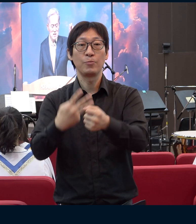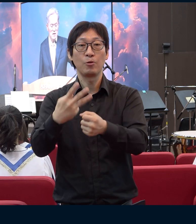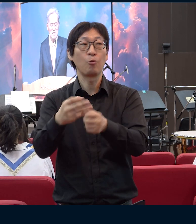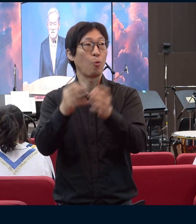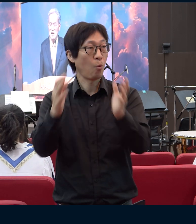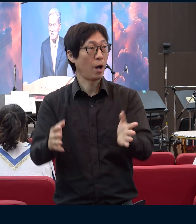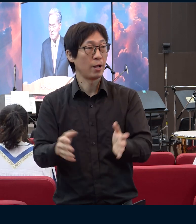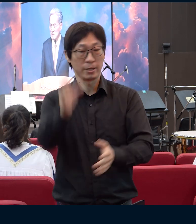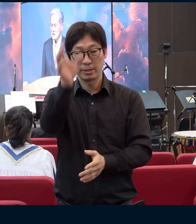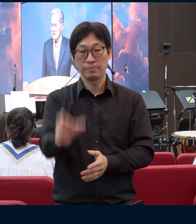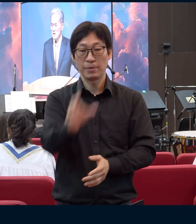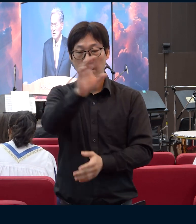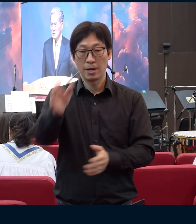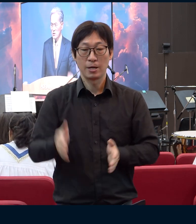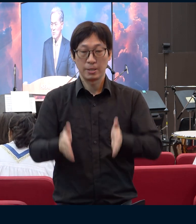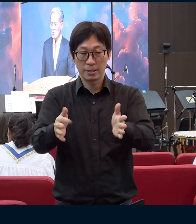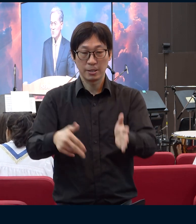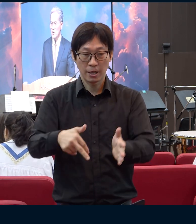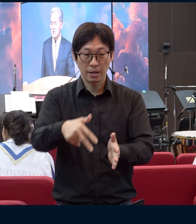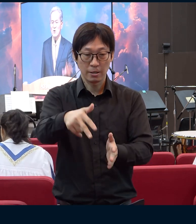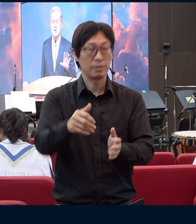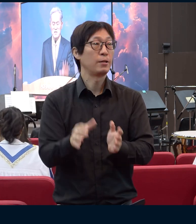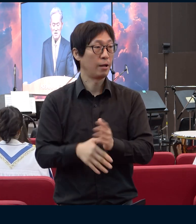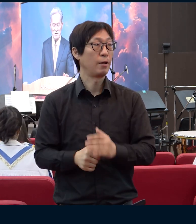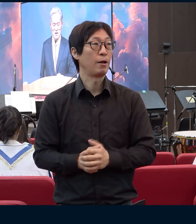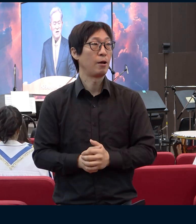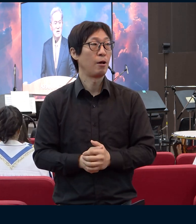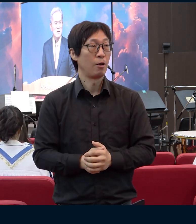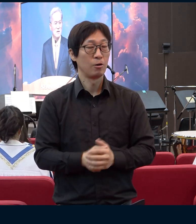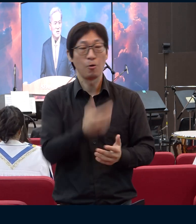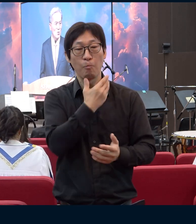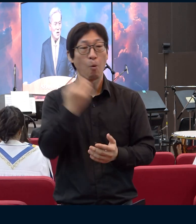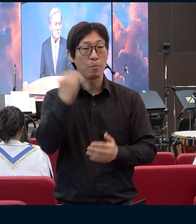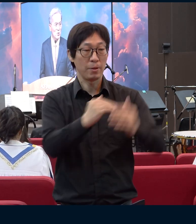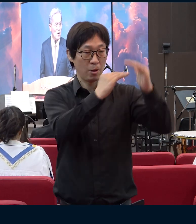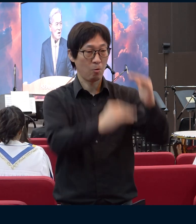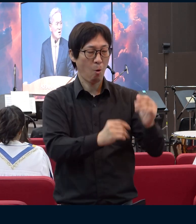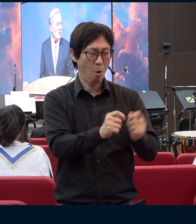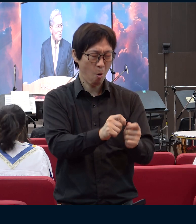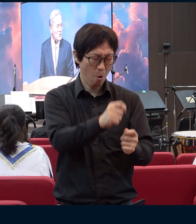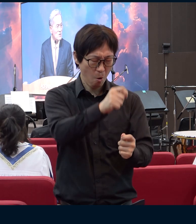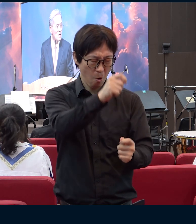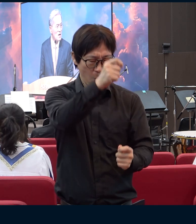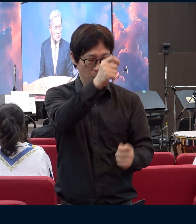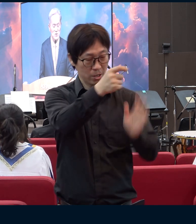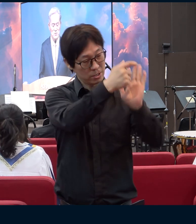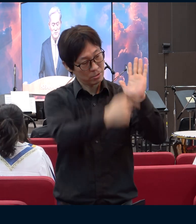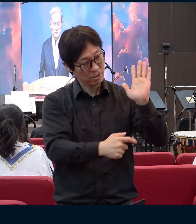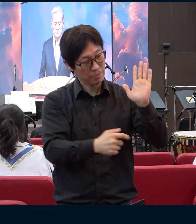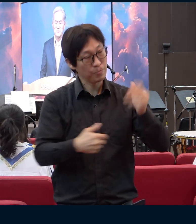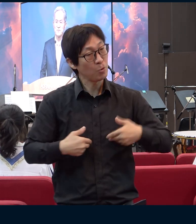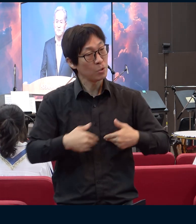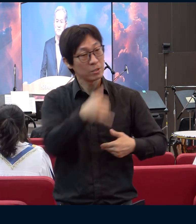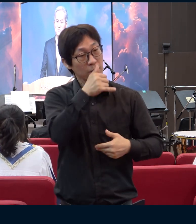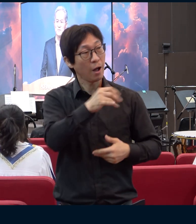그 길의 이야기를 이렇게 복음서에서 길게 기록할 필요가 없었다 하는 것이죠.